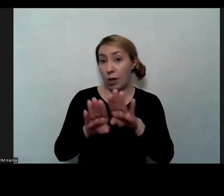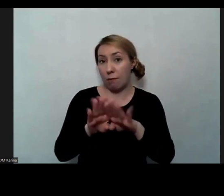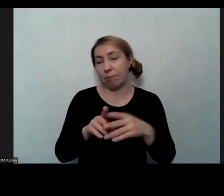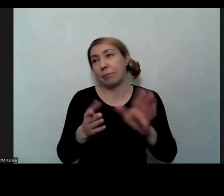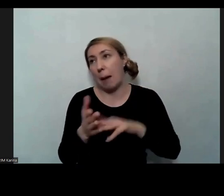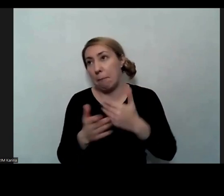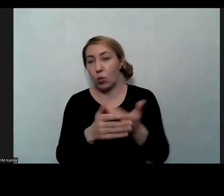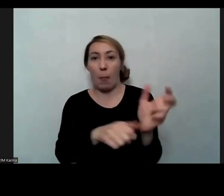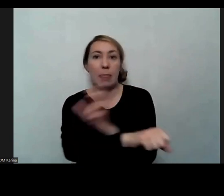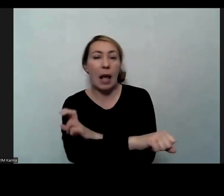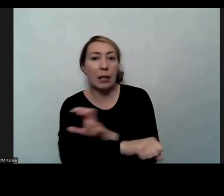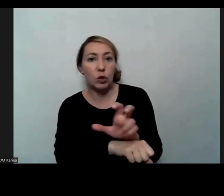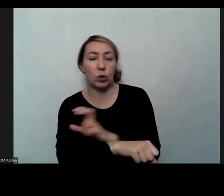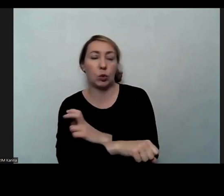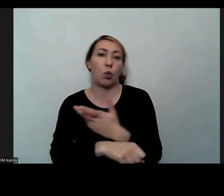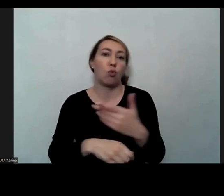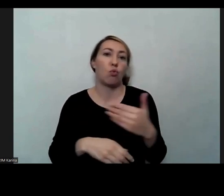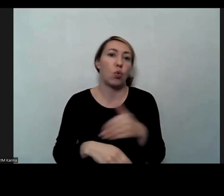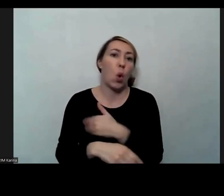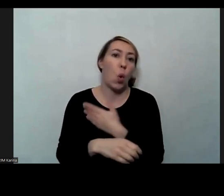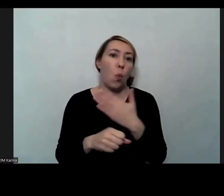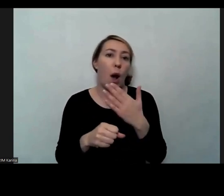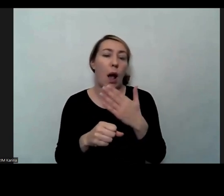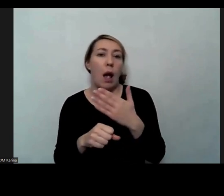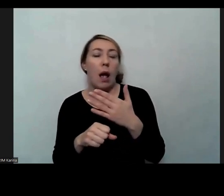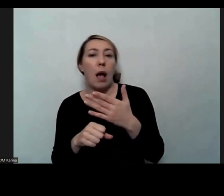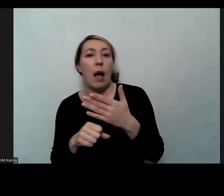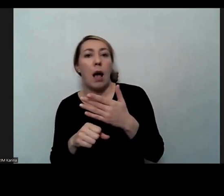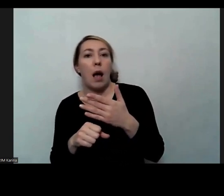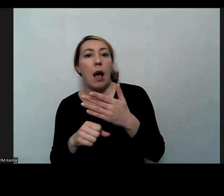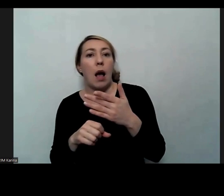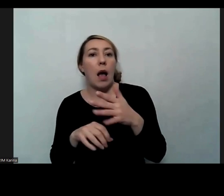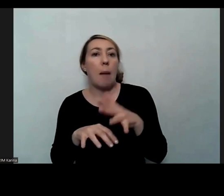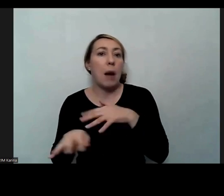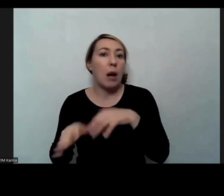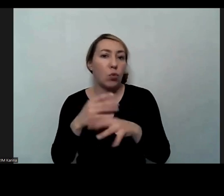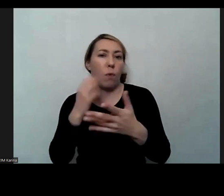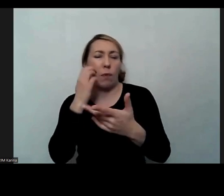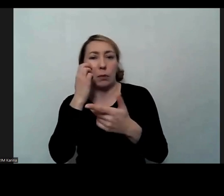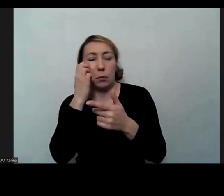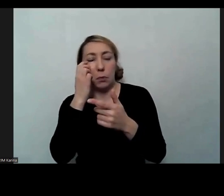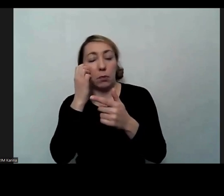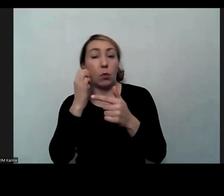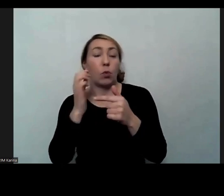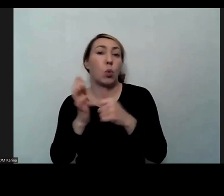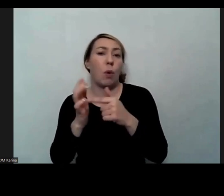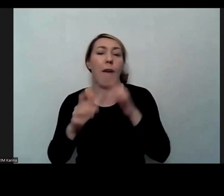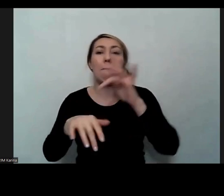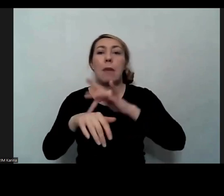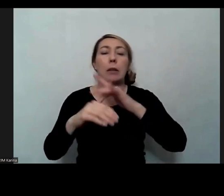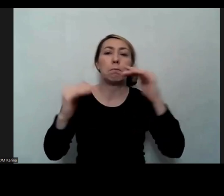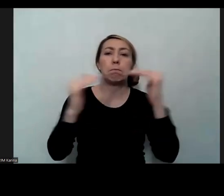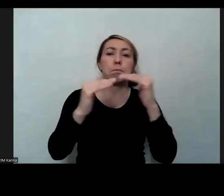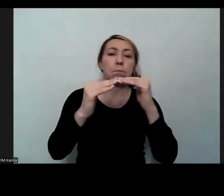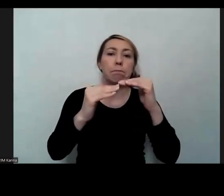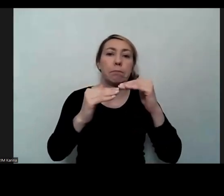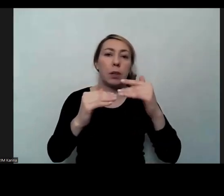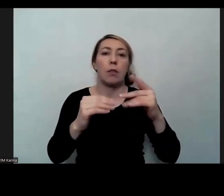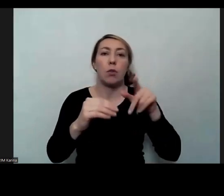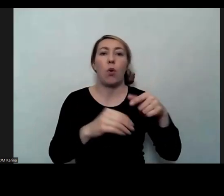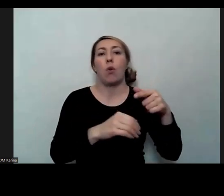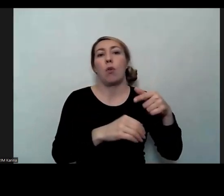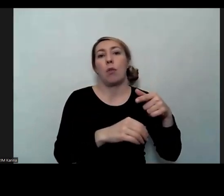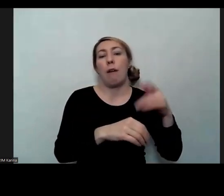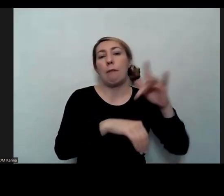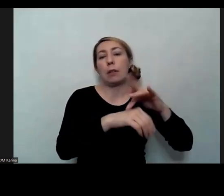wiem, technikum, szkole branżowej czy liceum, to wtedy wynik będzie odnoszony do ucznia z końcowej